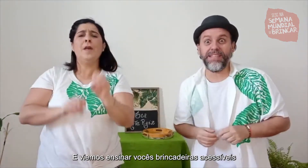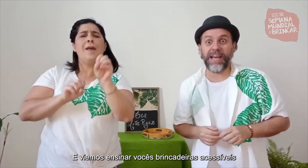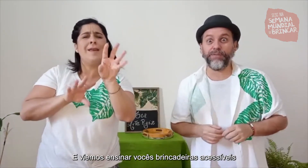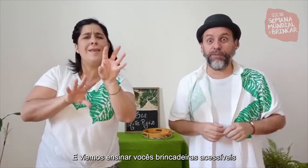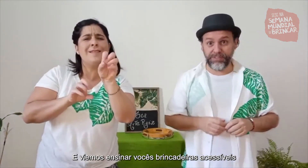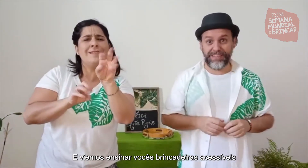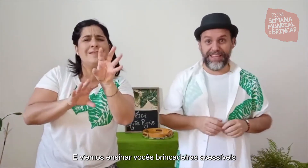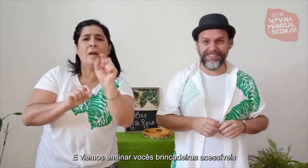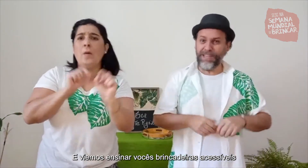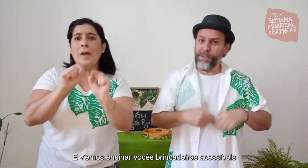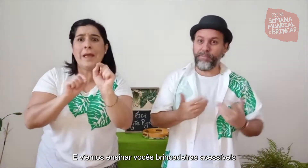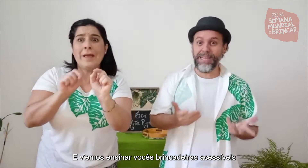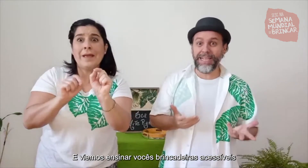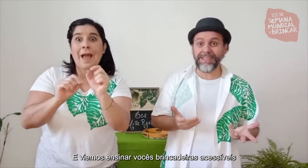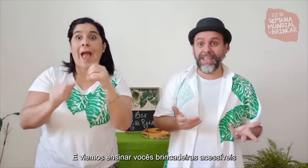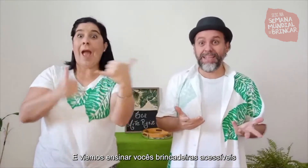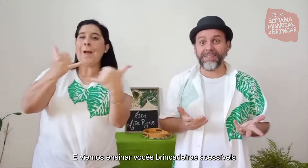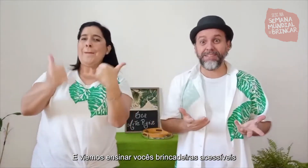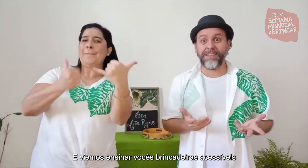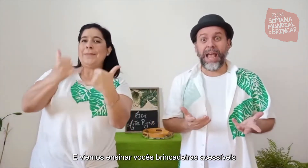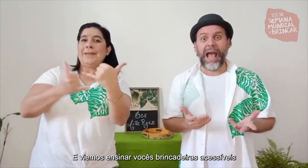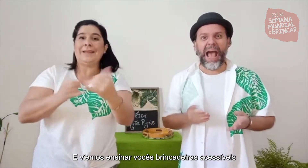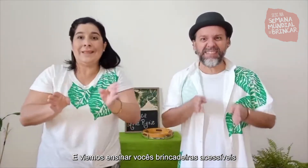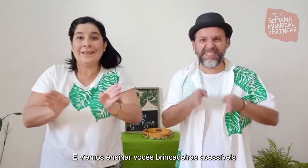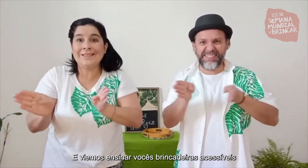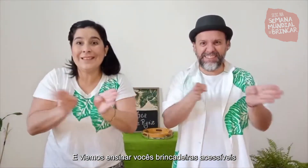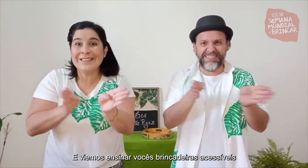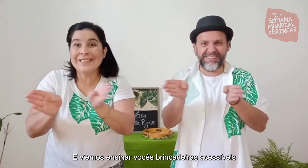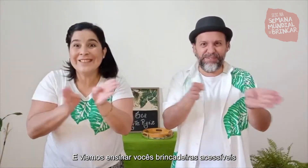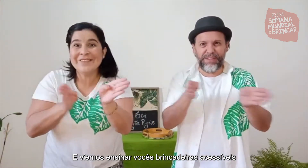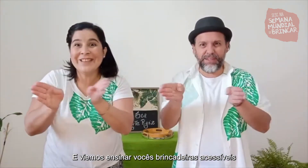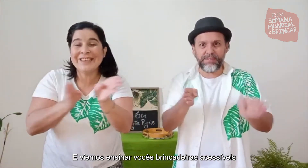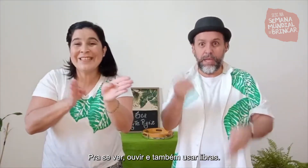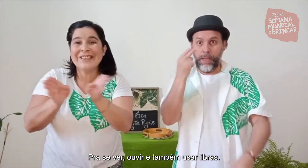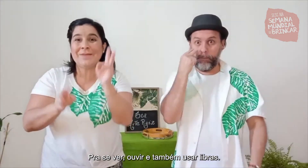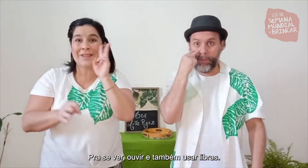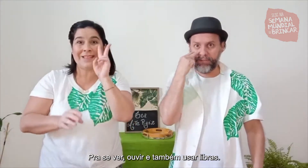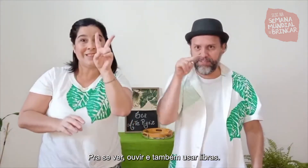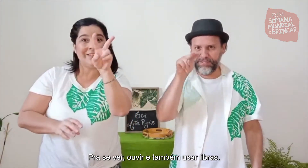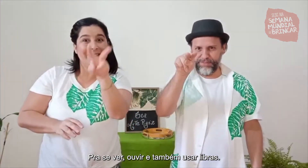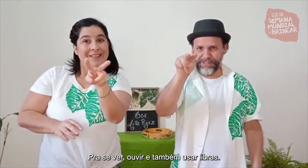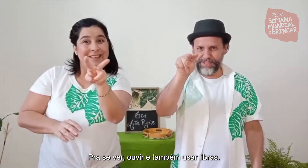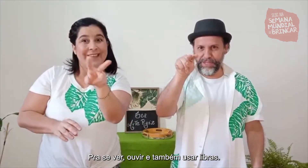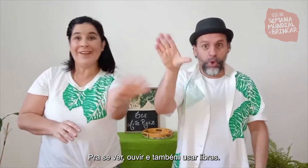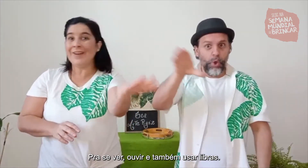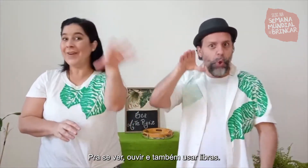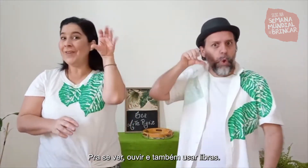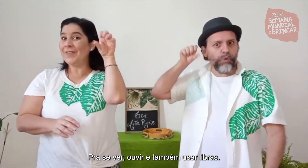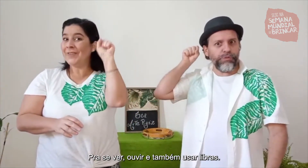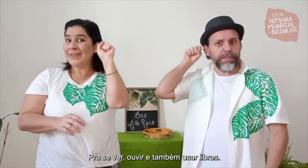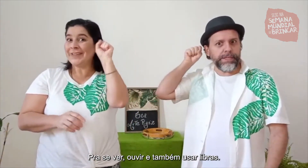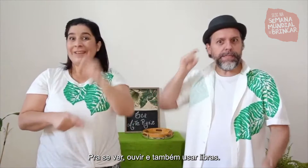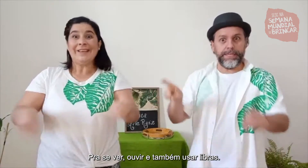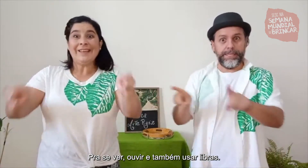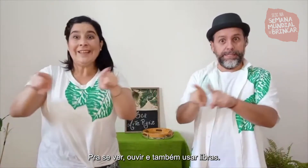ensinar vocês brincadeiras acessíveis para se ver, ouvir e